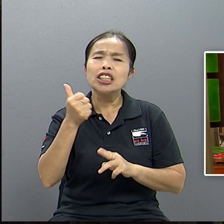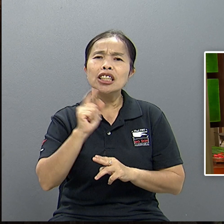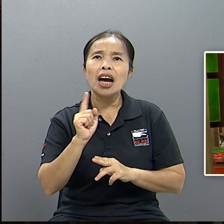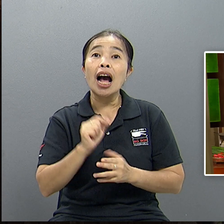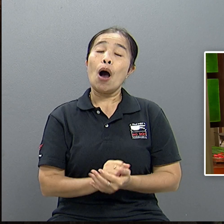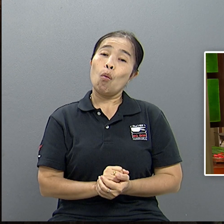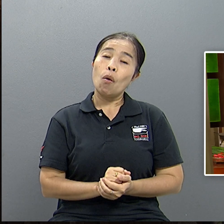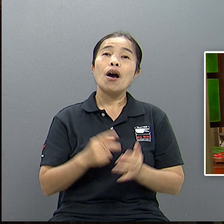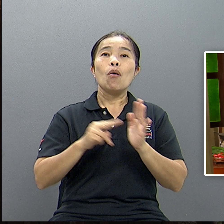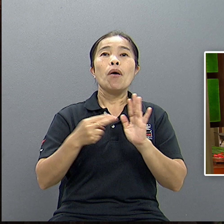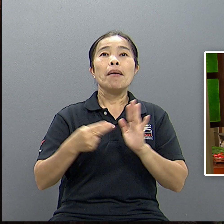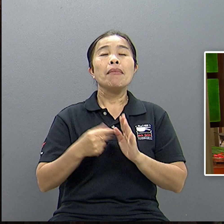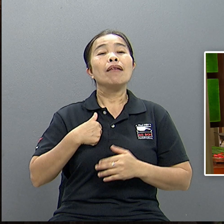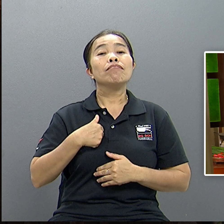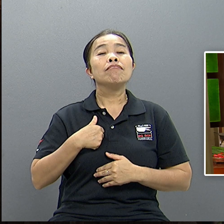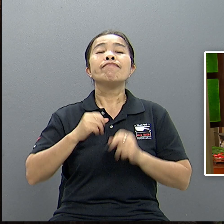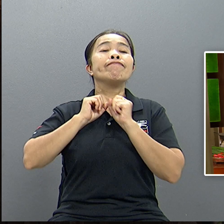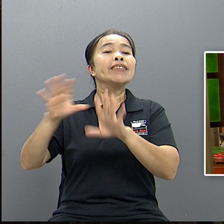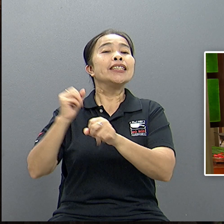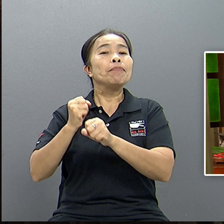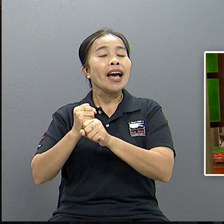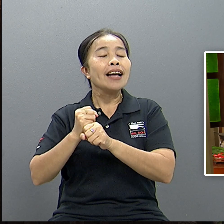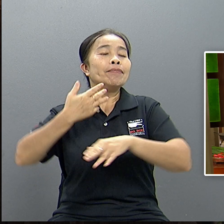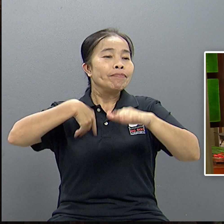ก็สละทางโลกเข้าหาทางธรรมไง